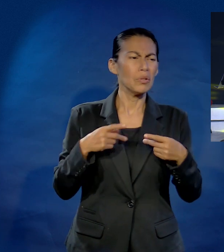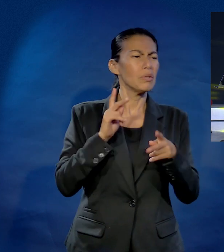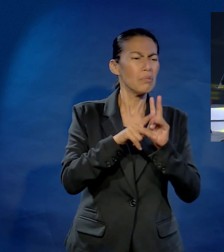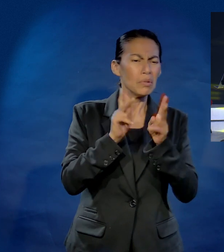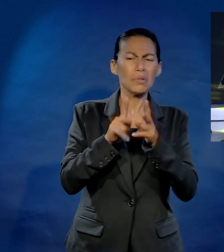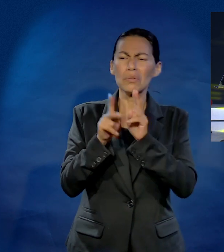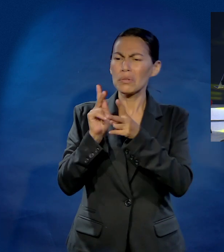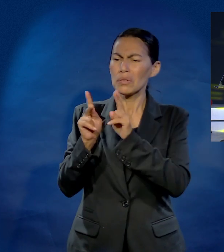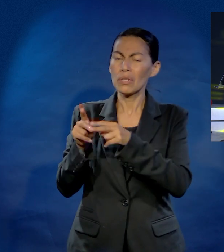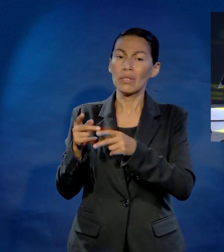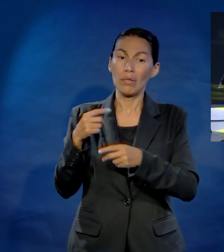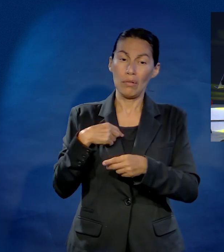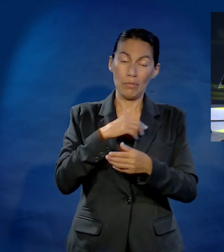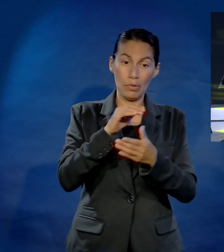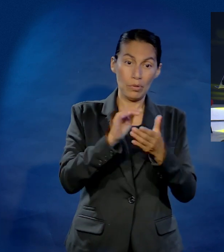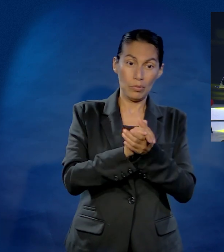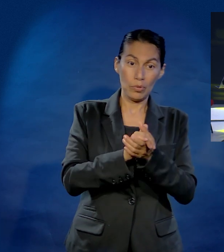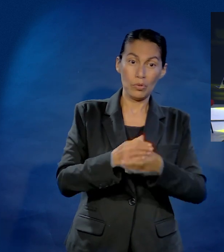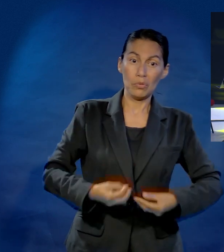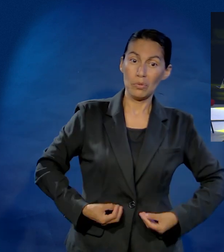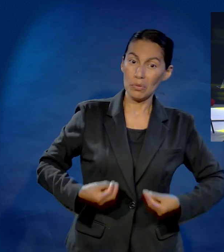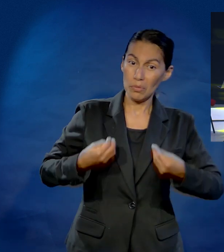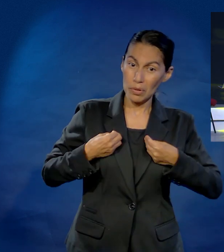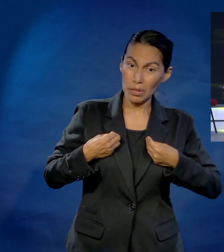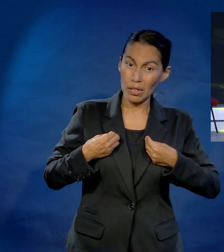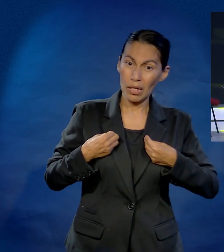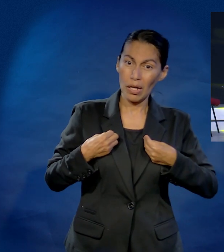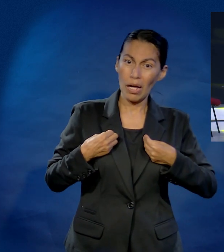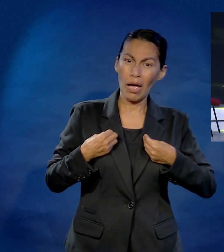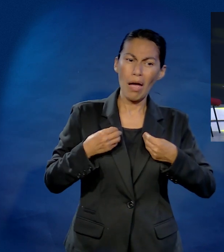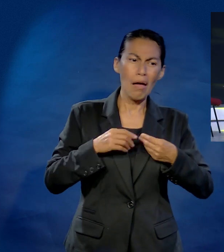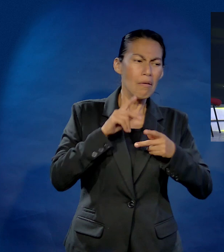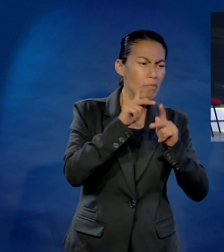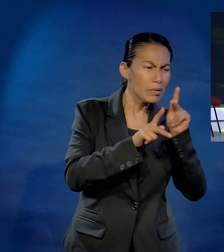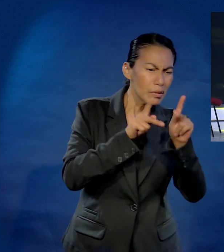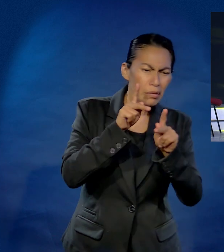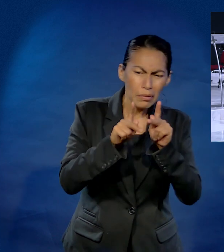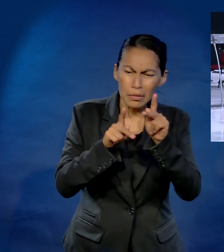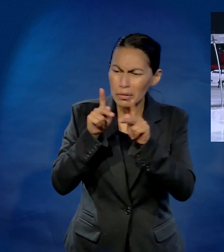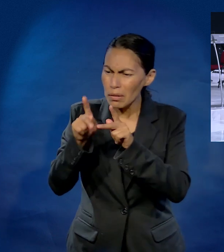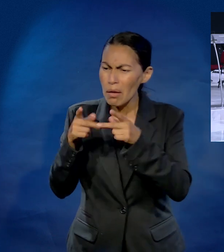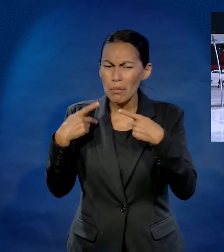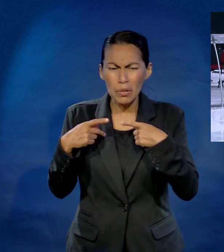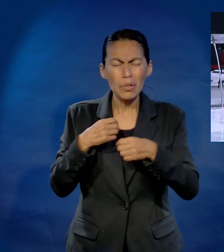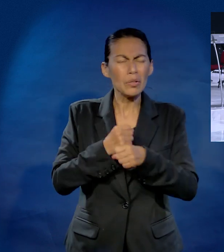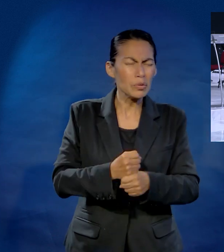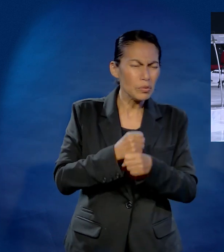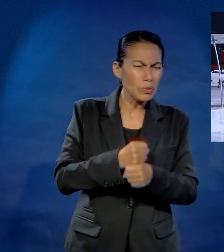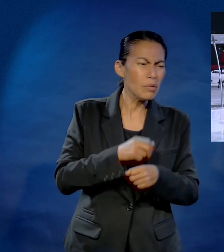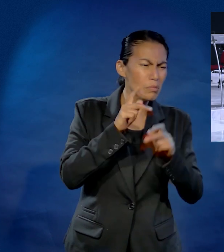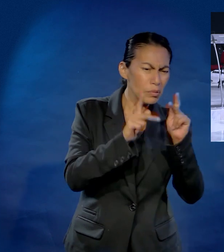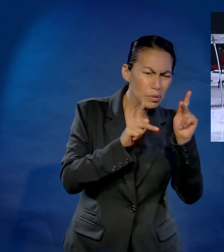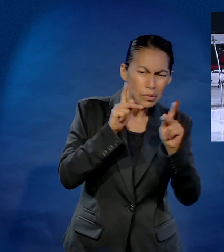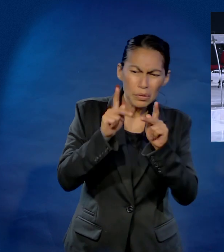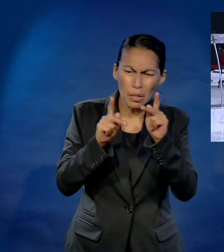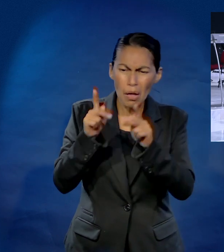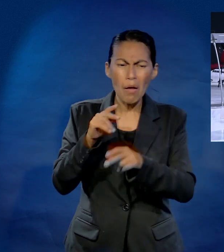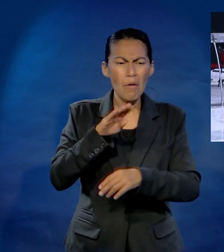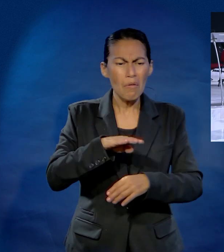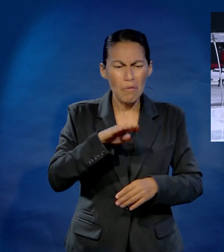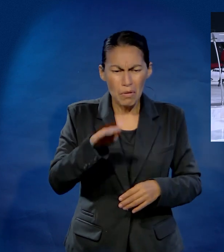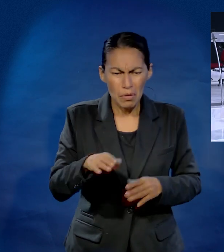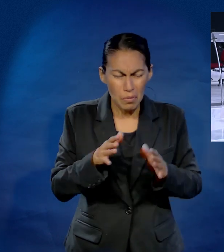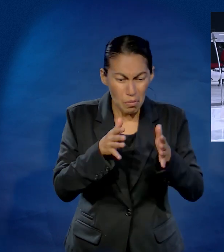los últimos años entró por trabajo de mi esposo y mío y por obra del Espíritu. Damos muchos estudios,